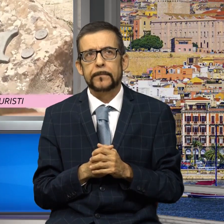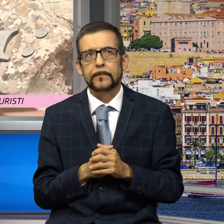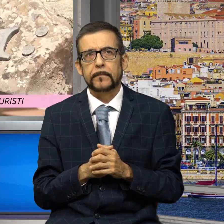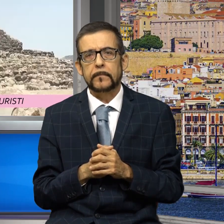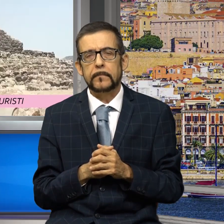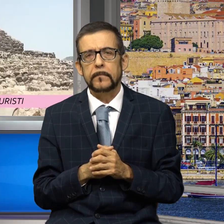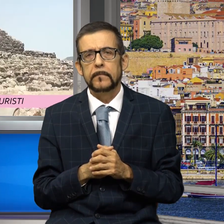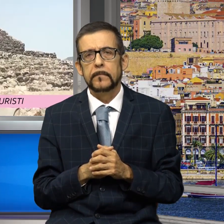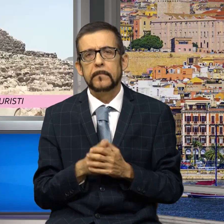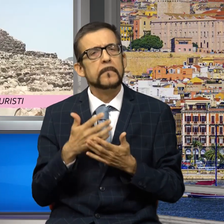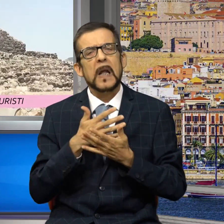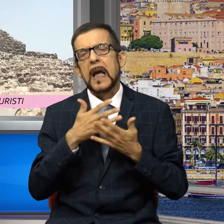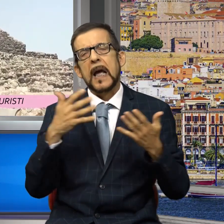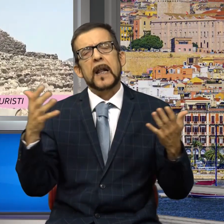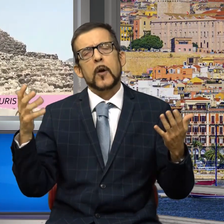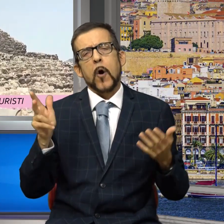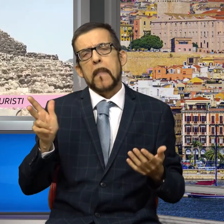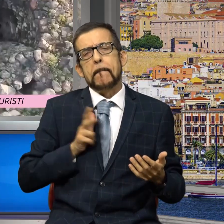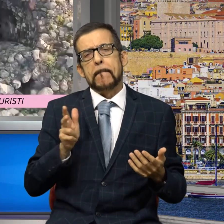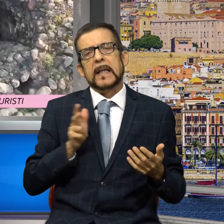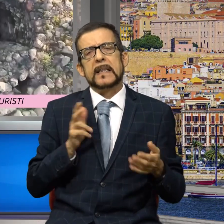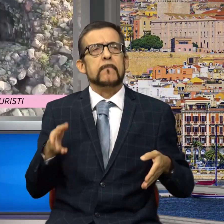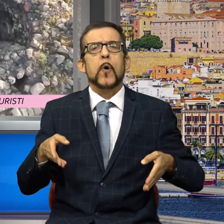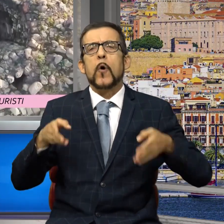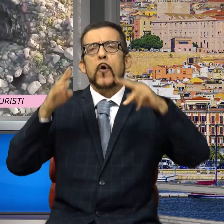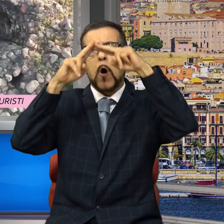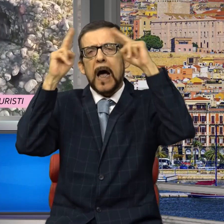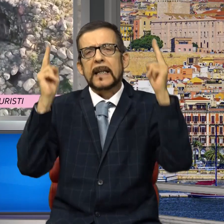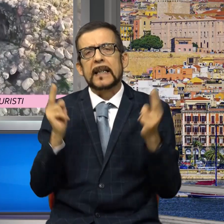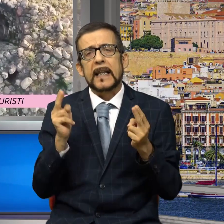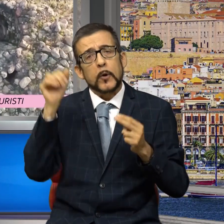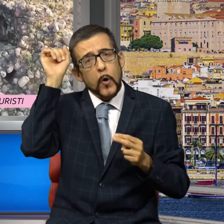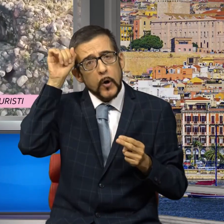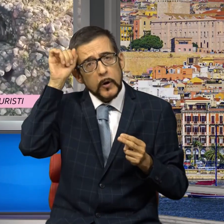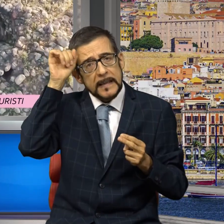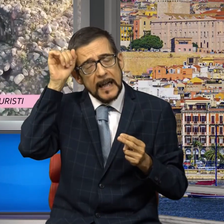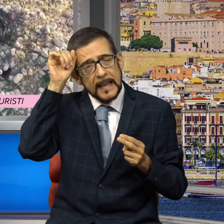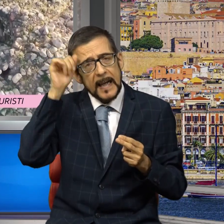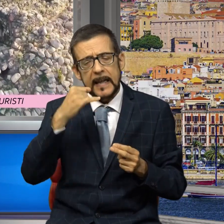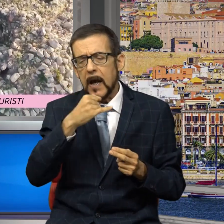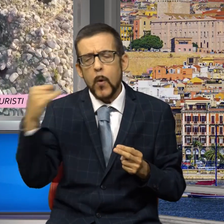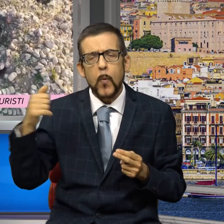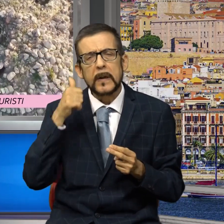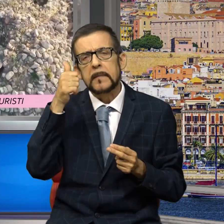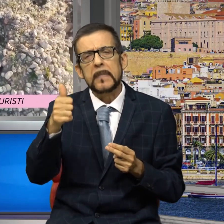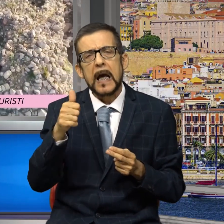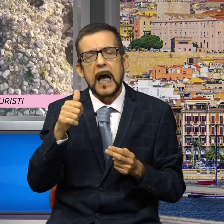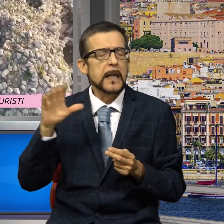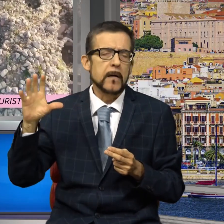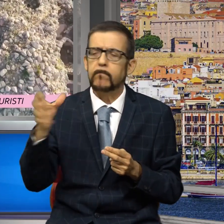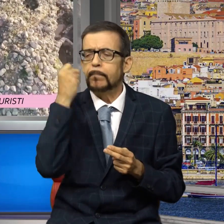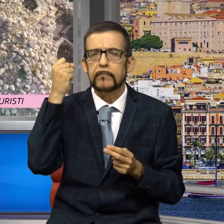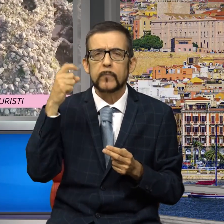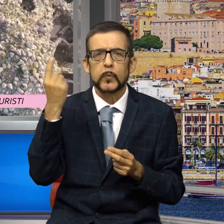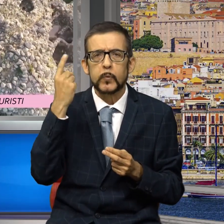D'altronde l'enorme, sontuoso patrimonio architettonico della Sardegna, la nostra, in questi ultimi anni sta davvero conquistando tutti, turisti